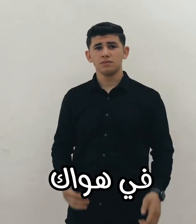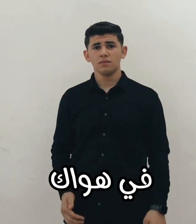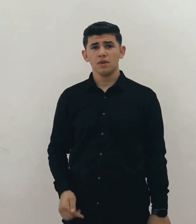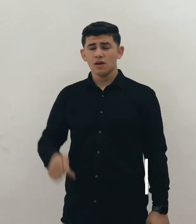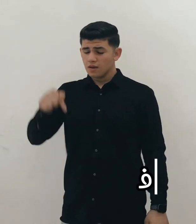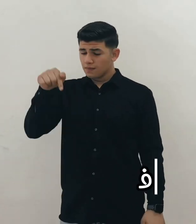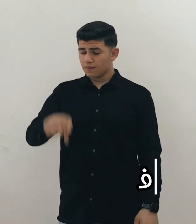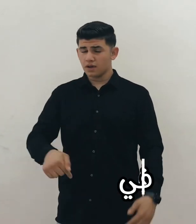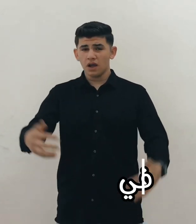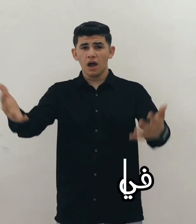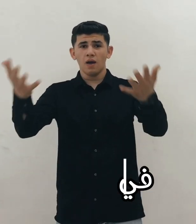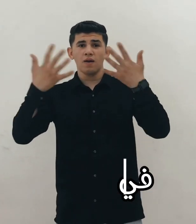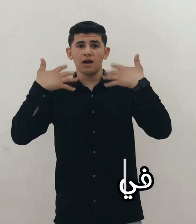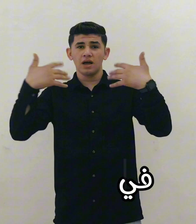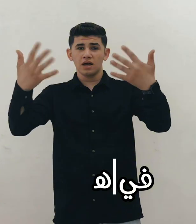هواك في هواك.